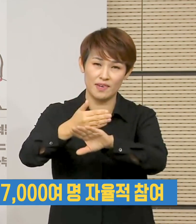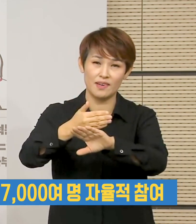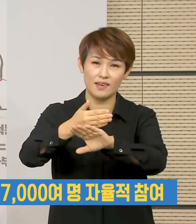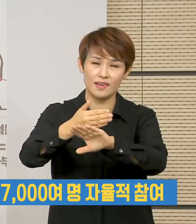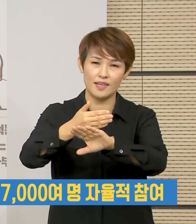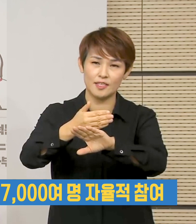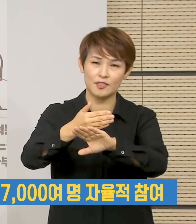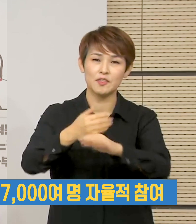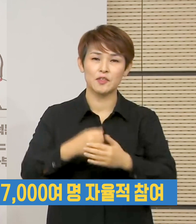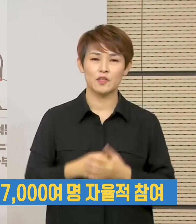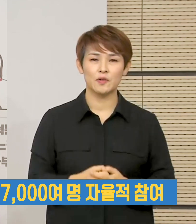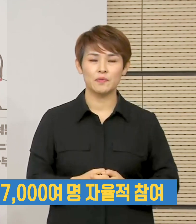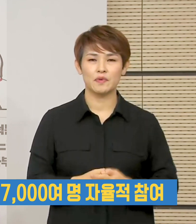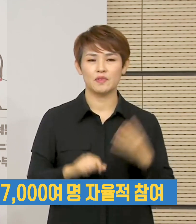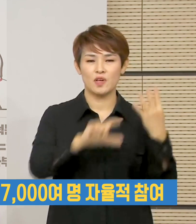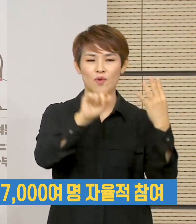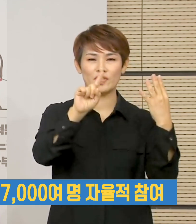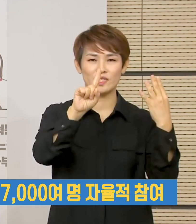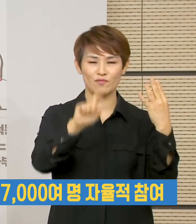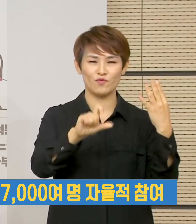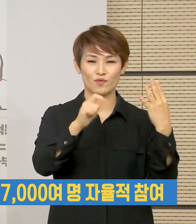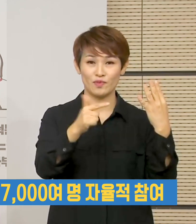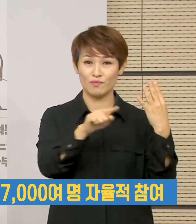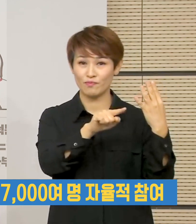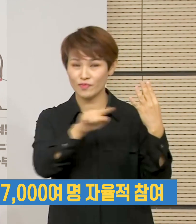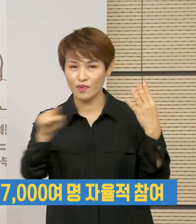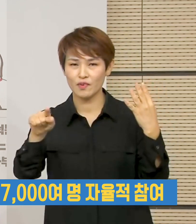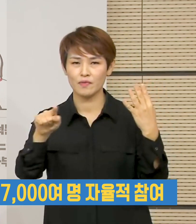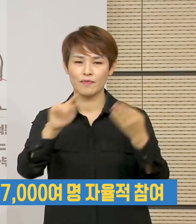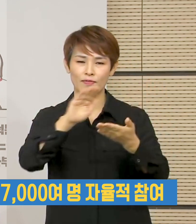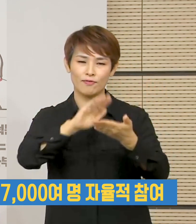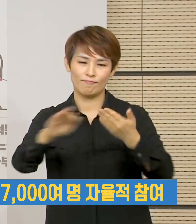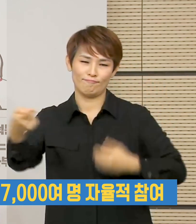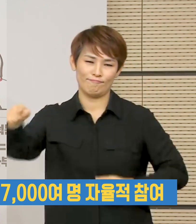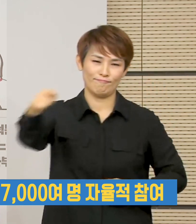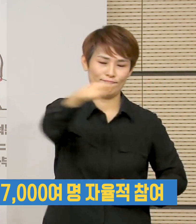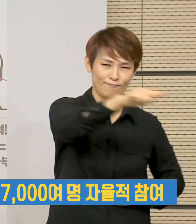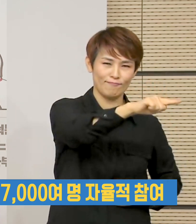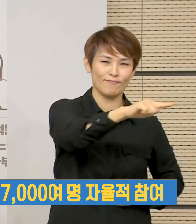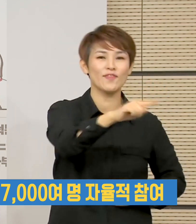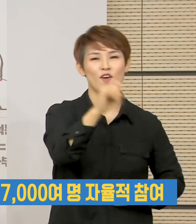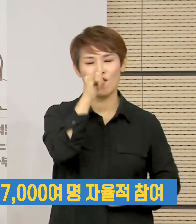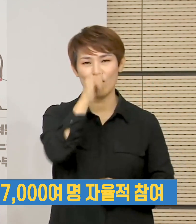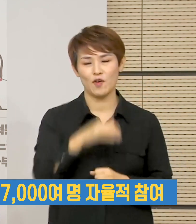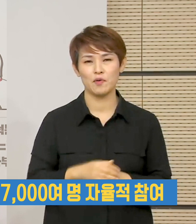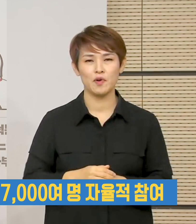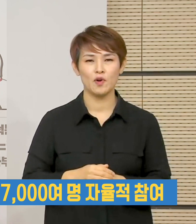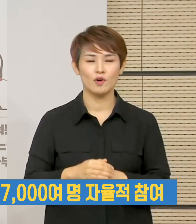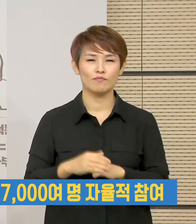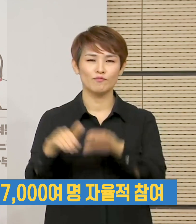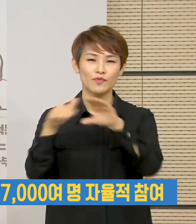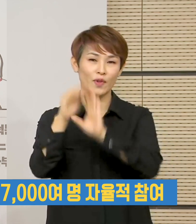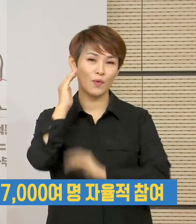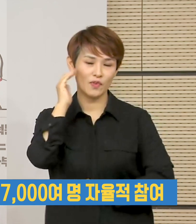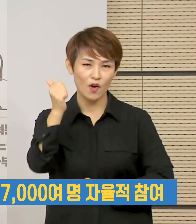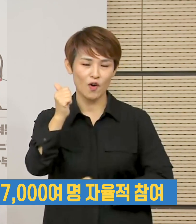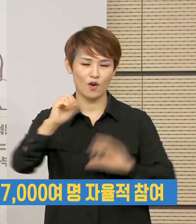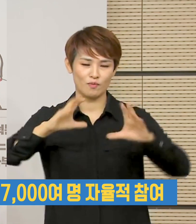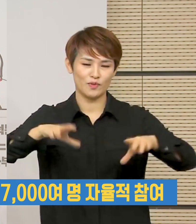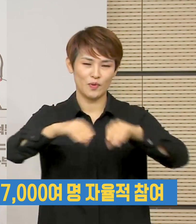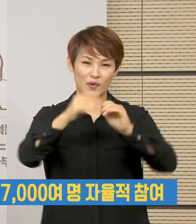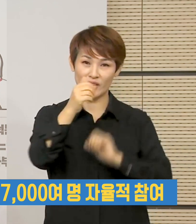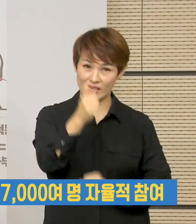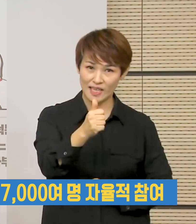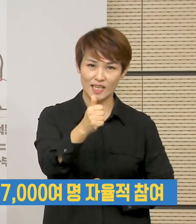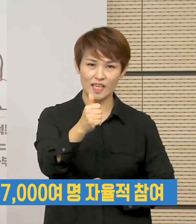에 4월 16일부터 덕분에 캠페인을 진행하고 있습니다 문재인 대통령과 정 세경 국무총리를